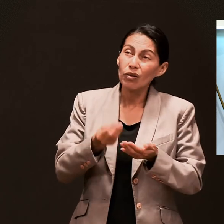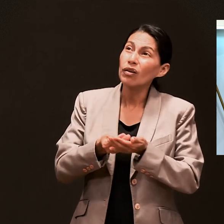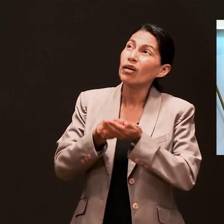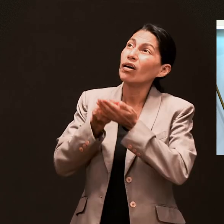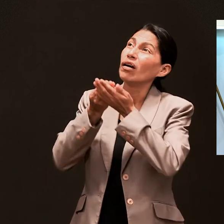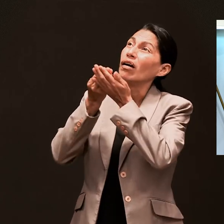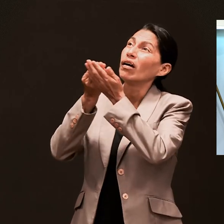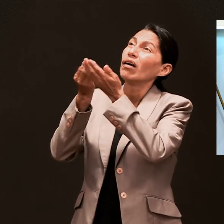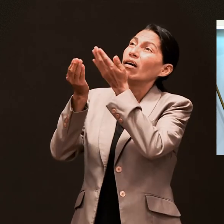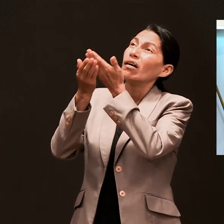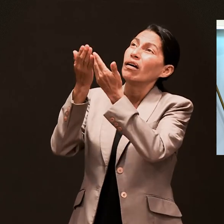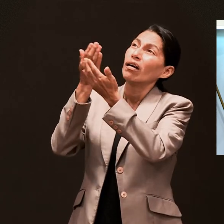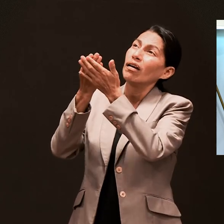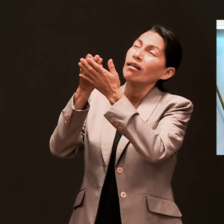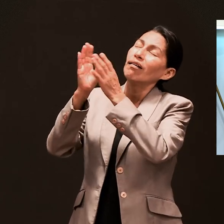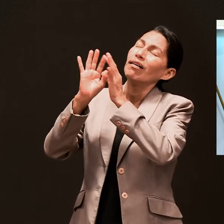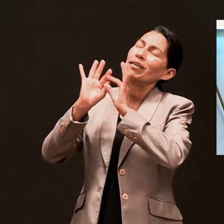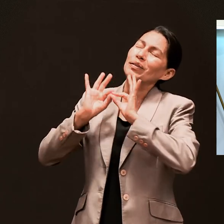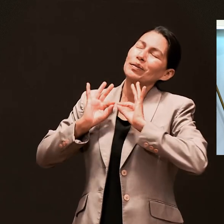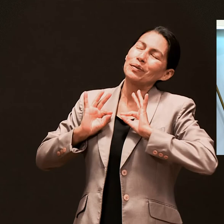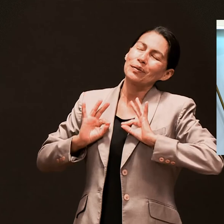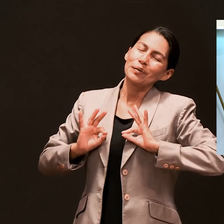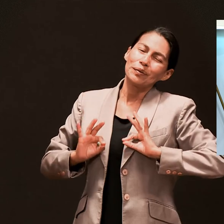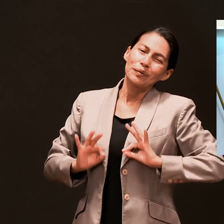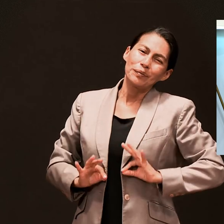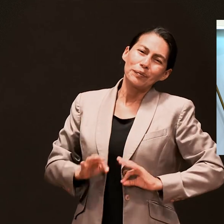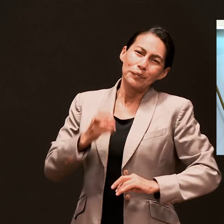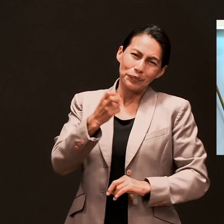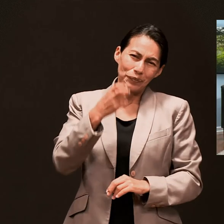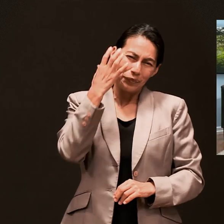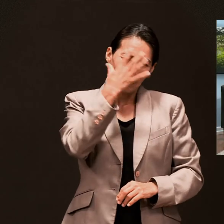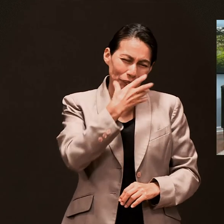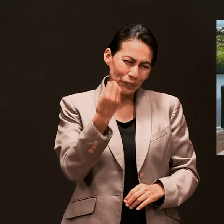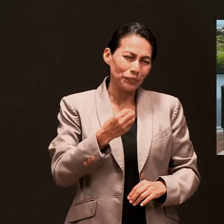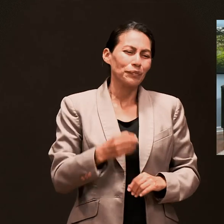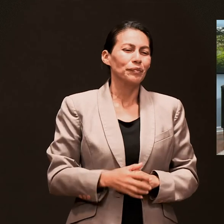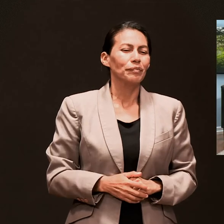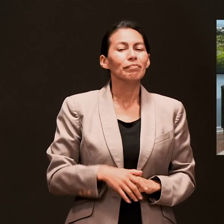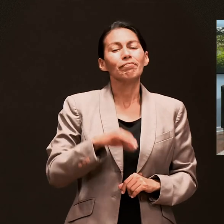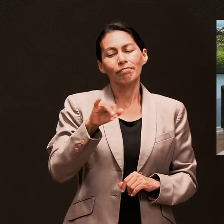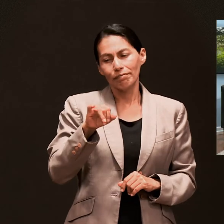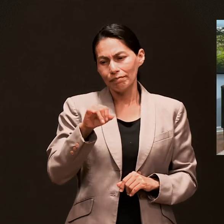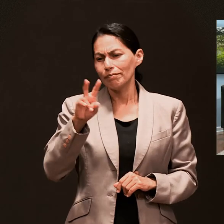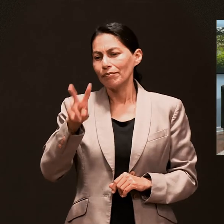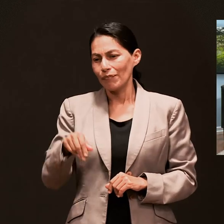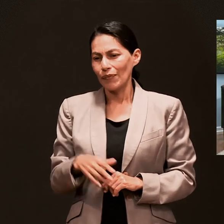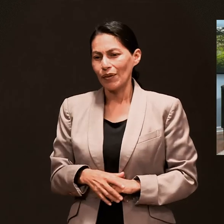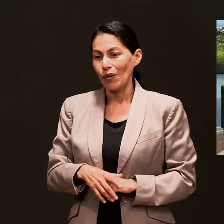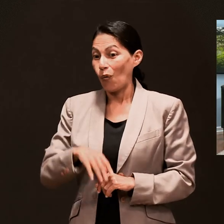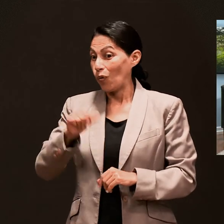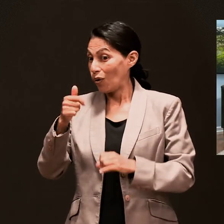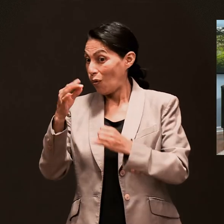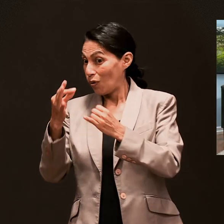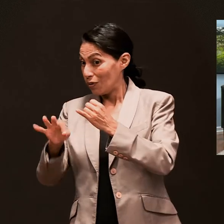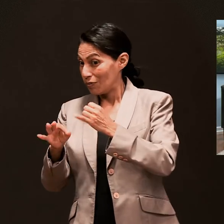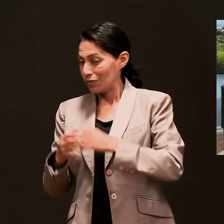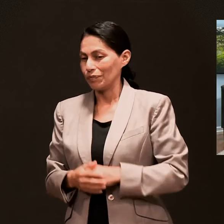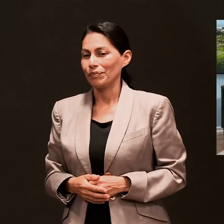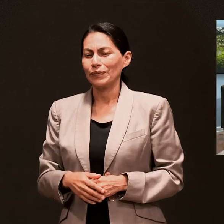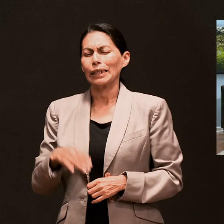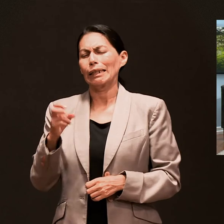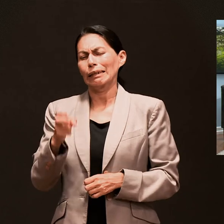entregado a tus hijos en las manos de Dios Qué maravilloso qué maravilloso y cuéntenos